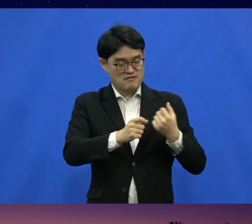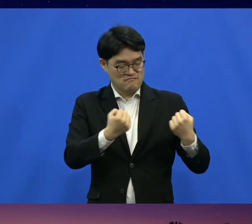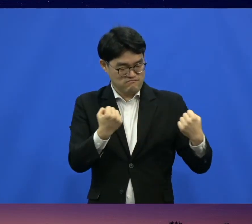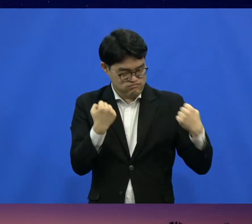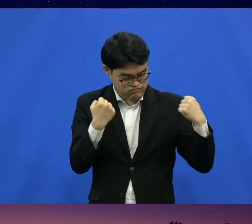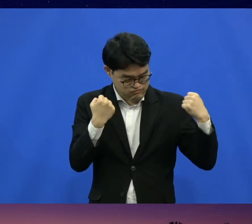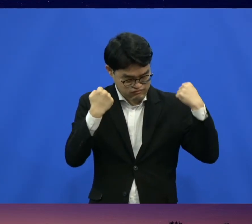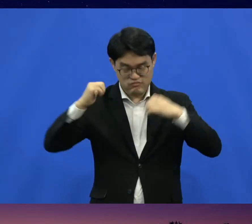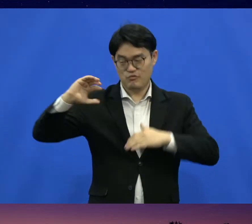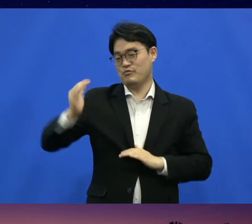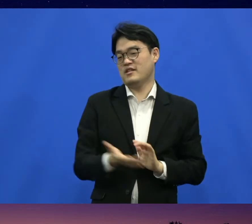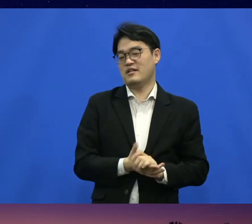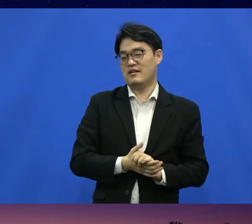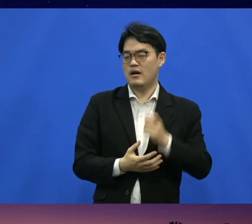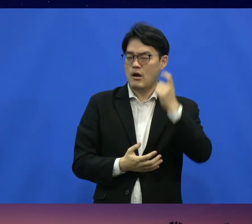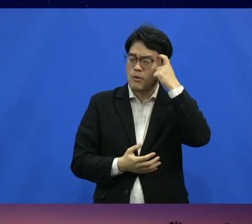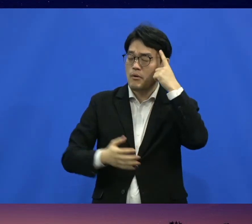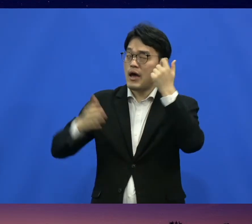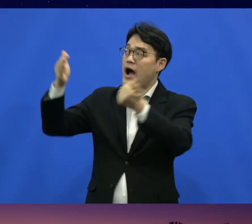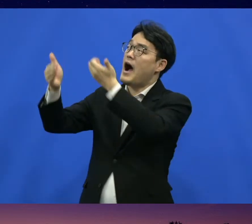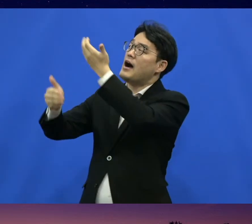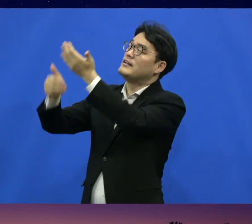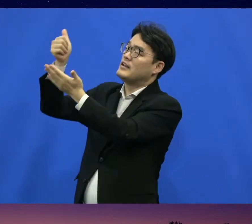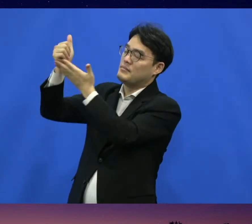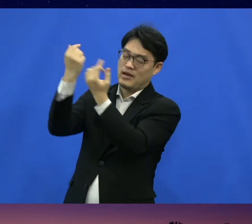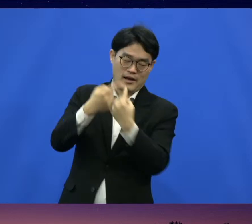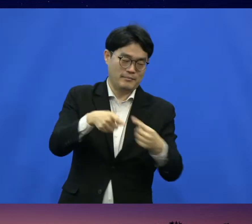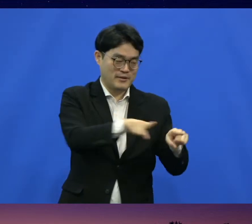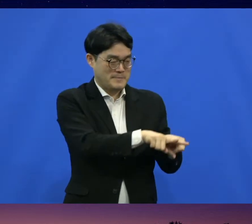이유는 여호와께서 함께 하시니